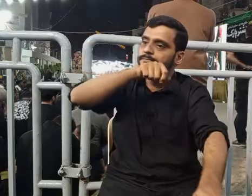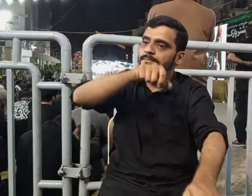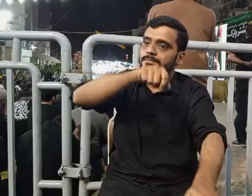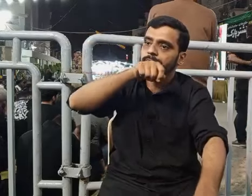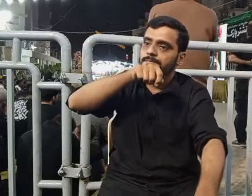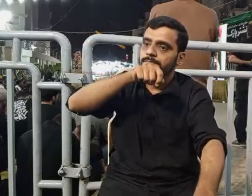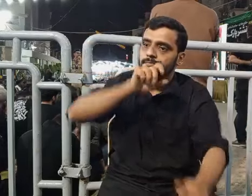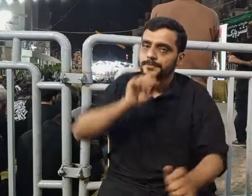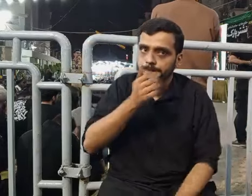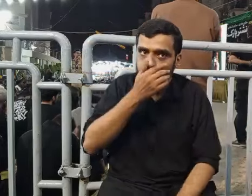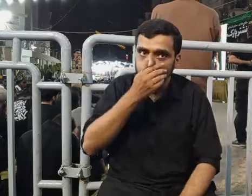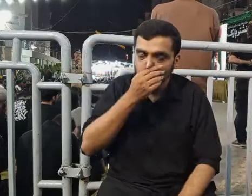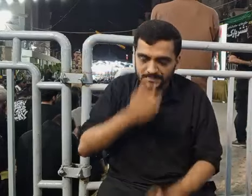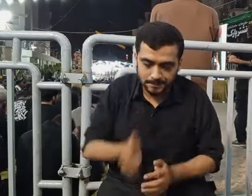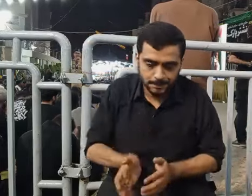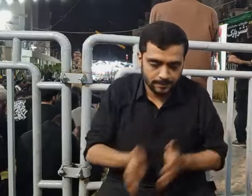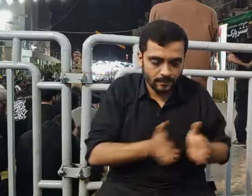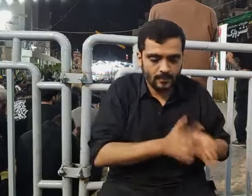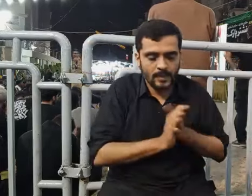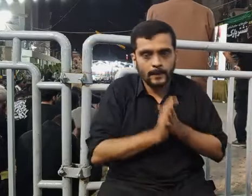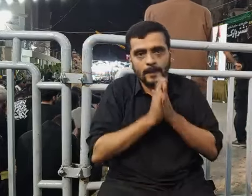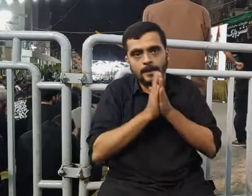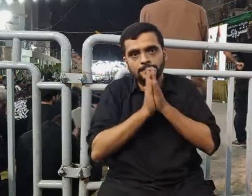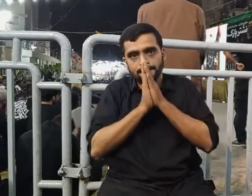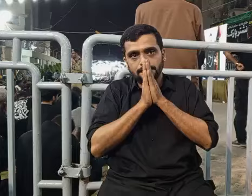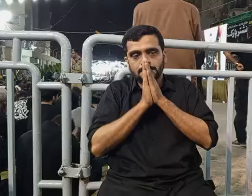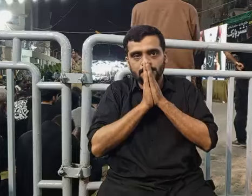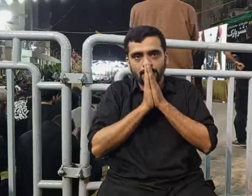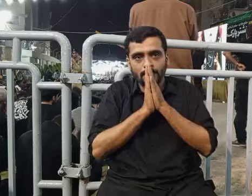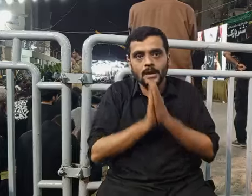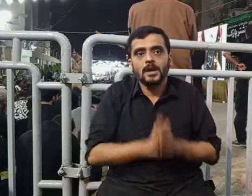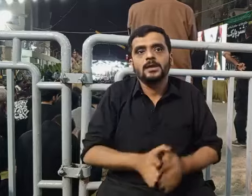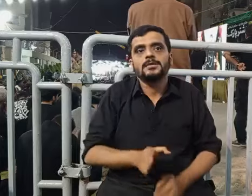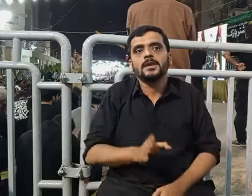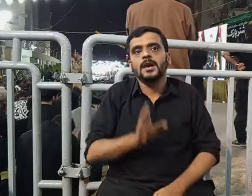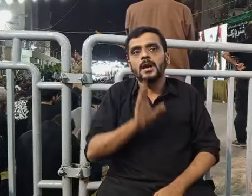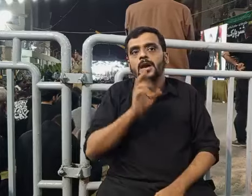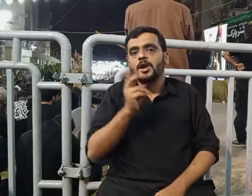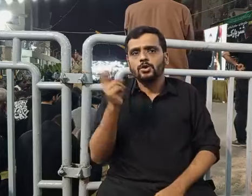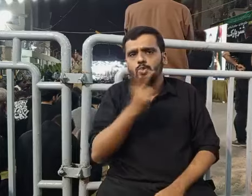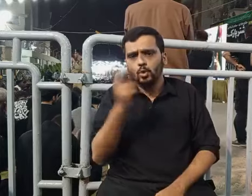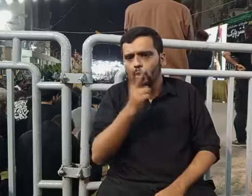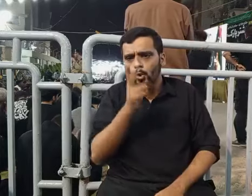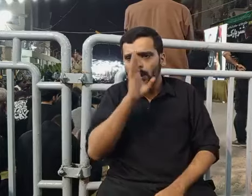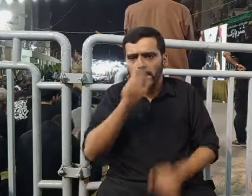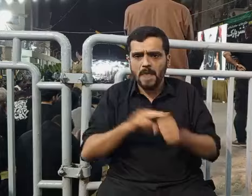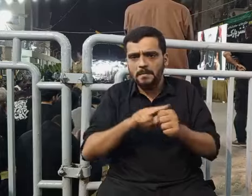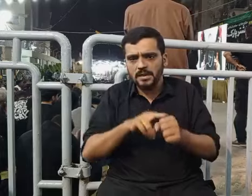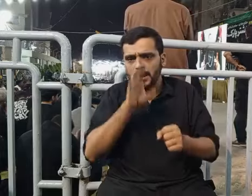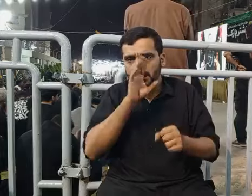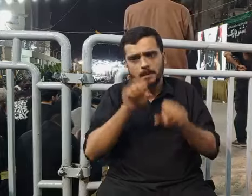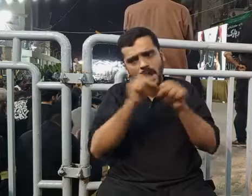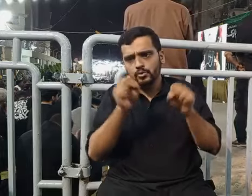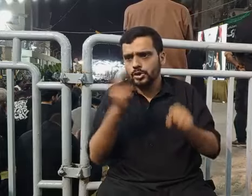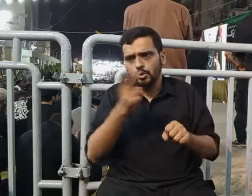ساتھ، دونوں سیدہ ثواب اہل جنہ ہیں، دونوں سب رسول ہیں، فاطمہ کی لگتے تھے بالکل برابر سے، تو مسائل میں بھی تو برابر رہتا تھا تو